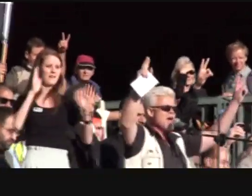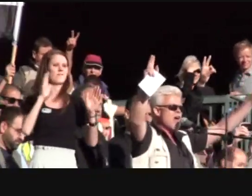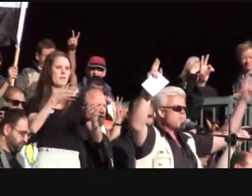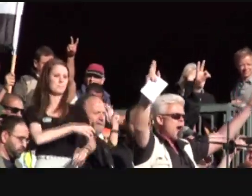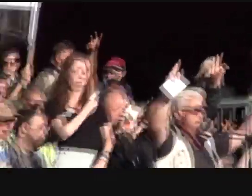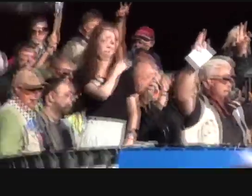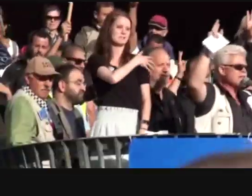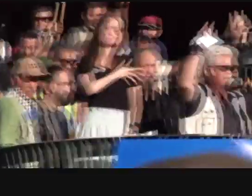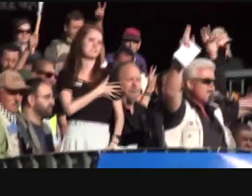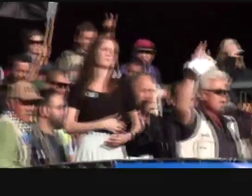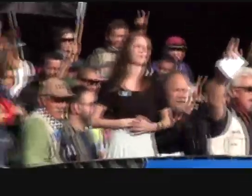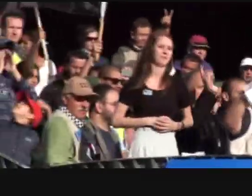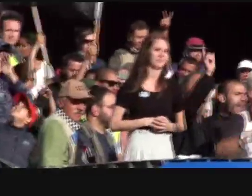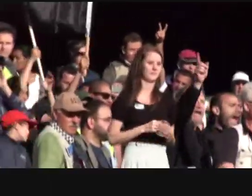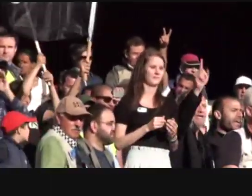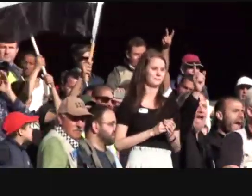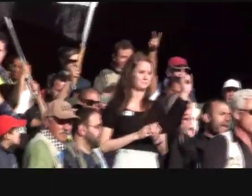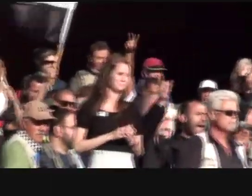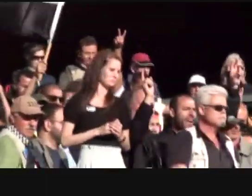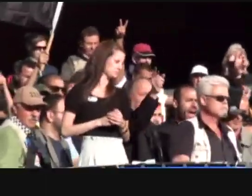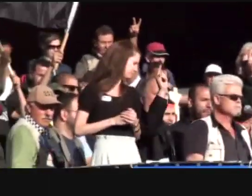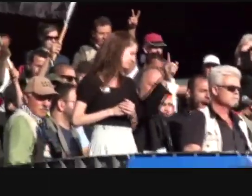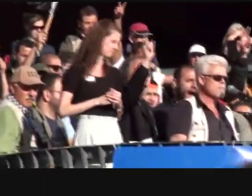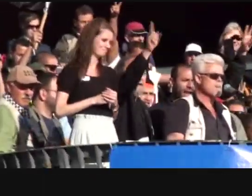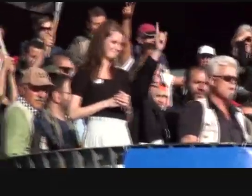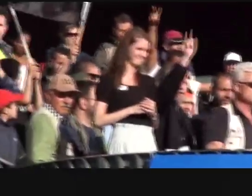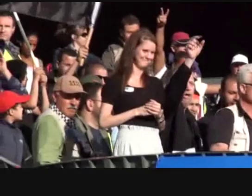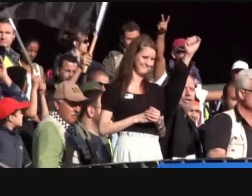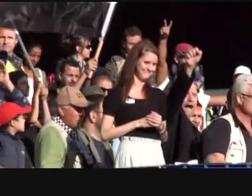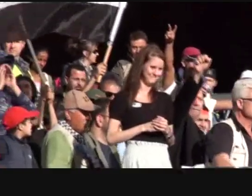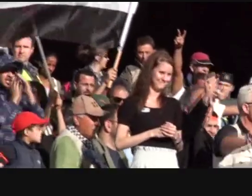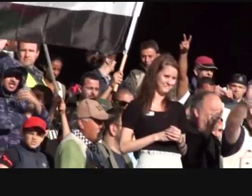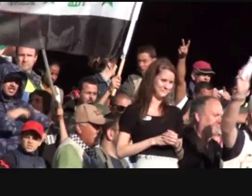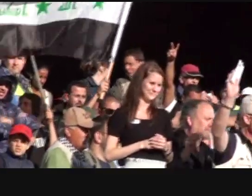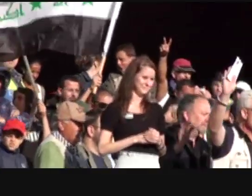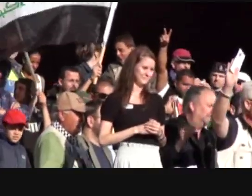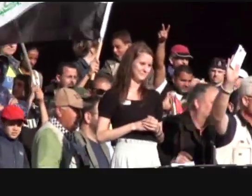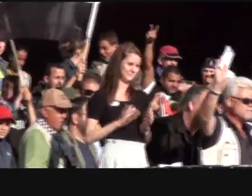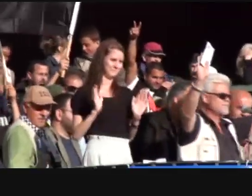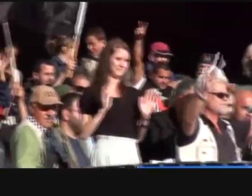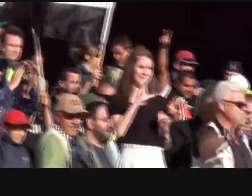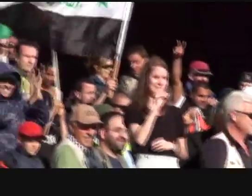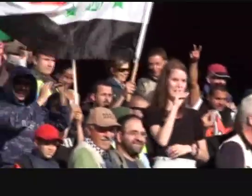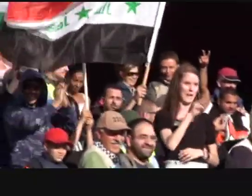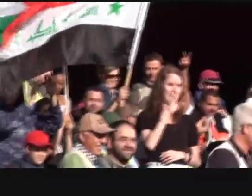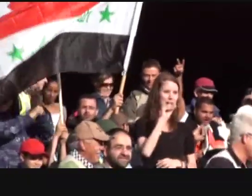Länge leve Palestina! Länge leve Palestina! Länge leve Palestina!